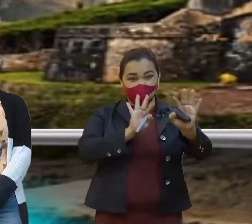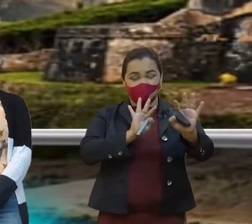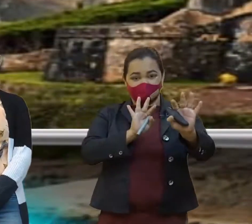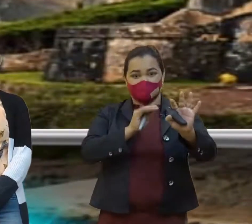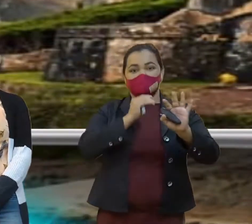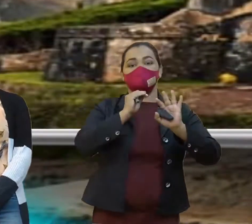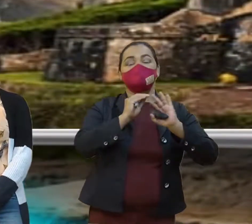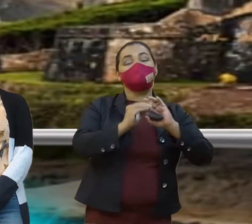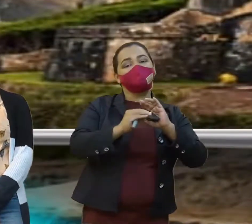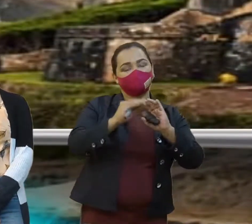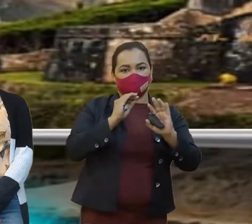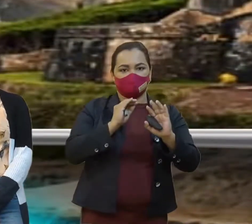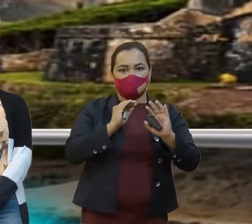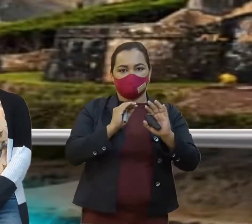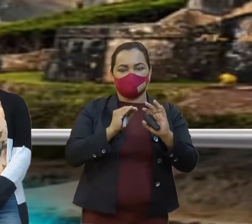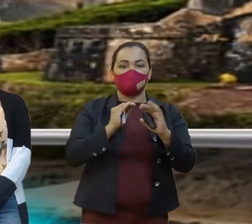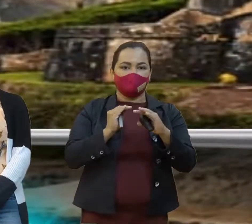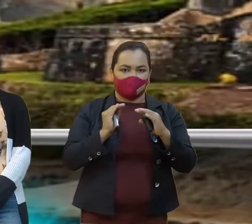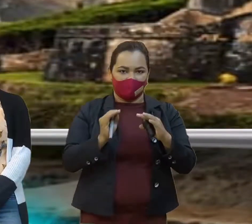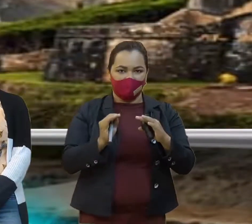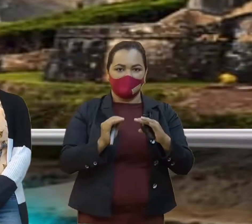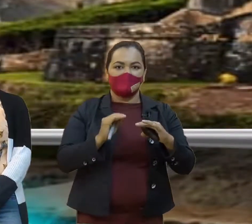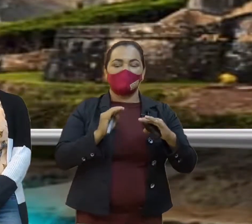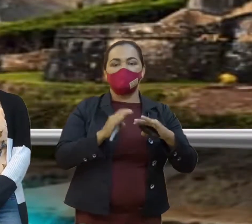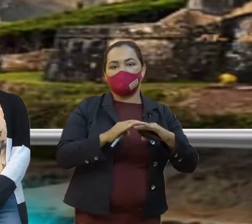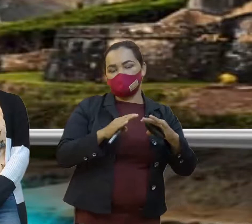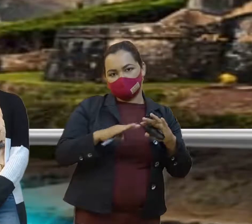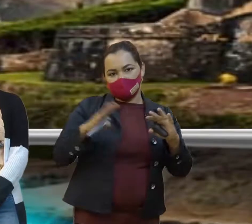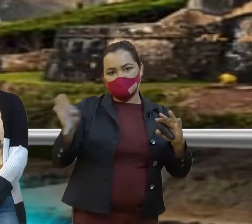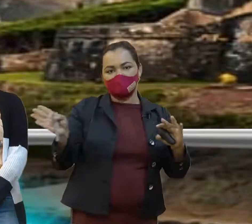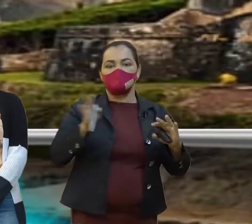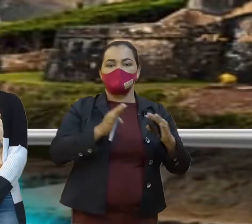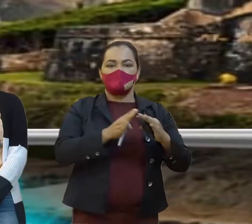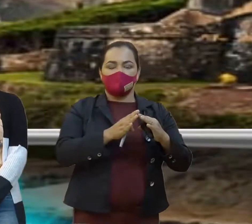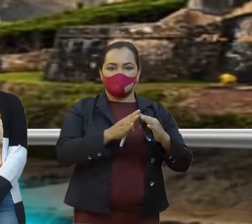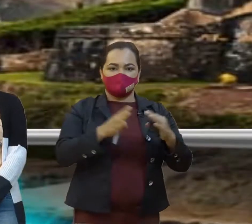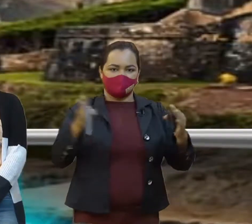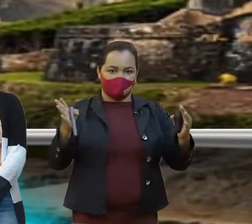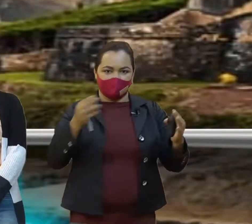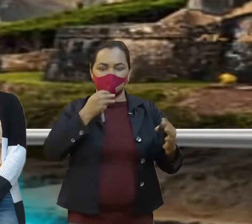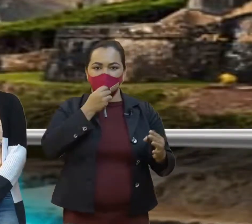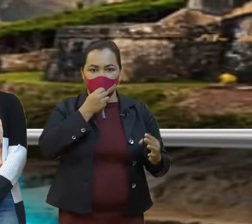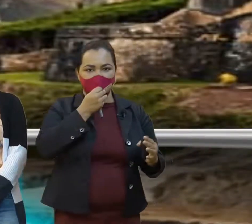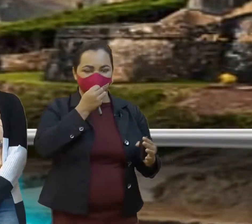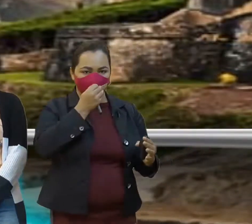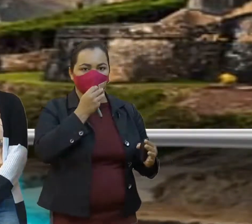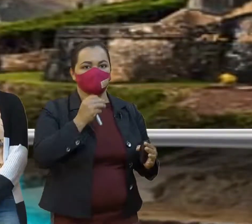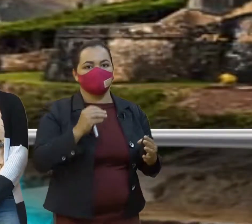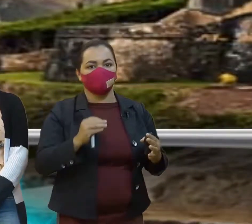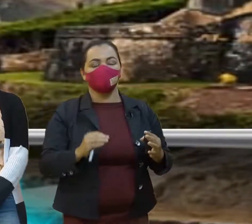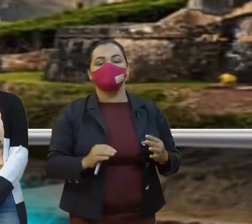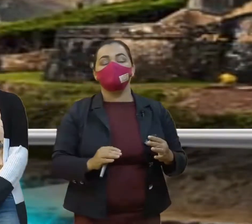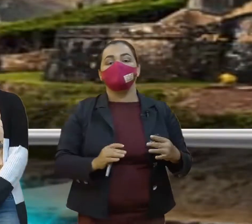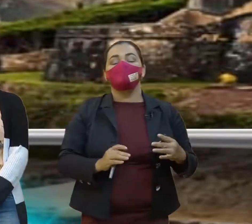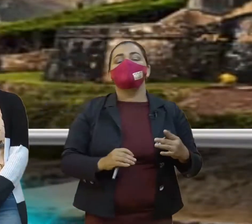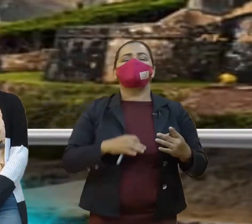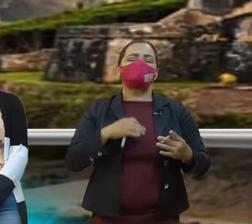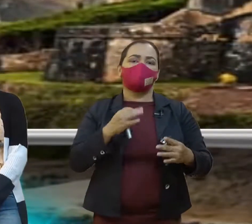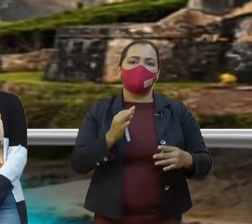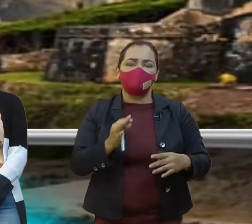voltando um pouquinho antes. Antigamente, o Havaí, ele era um país separado dos Estados Unidos, certo?